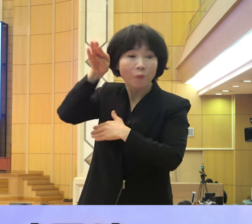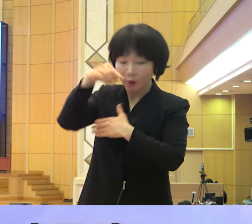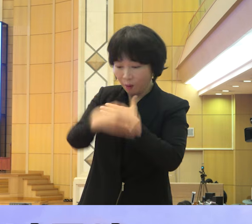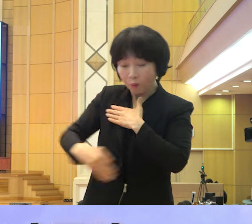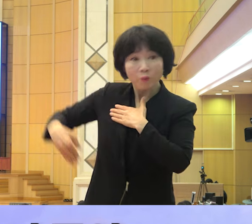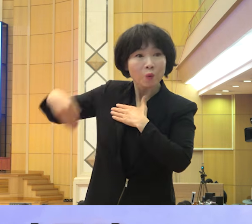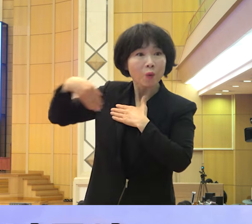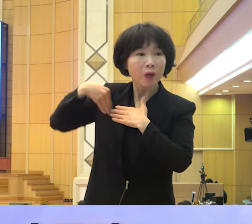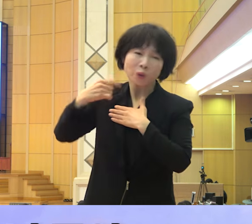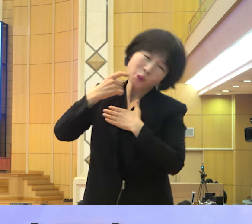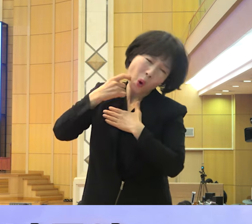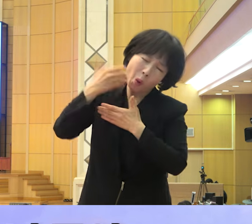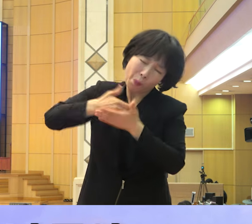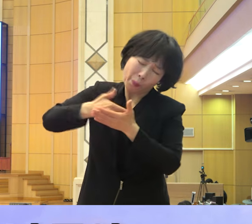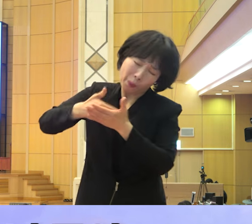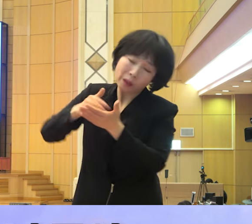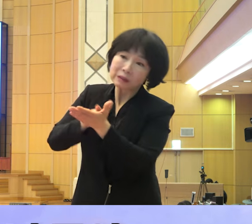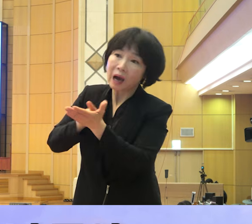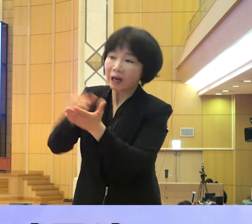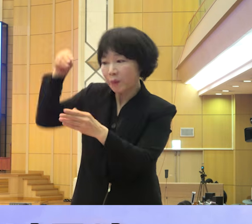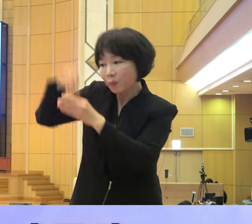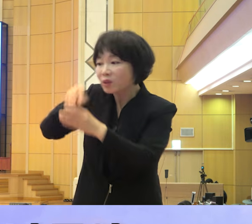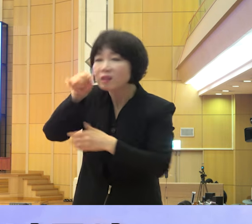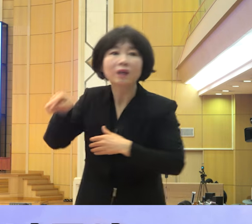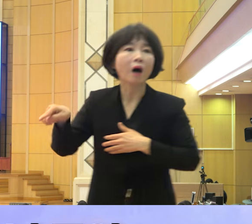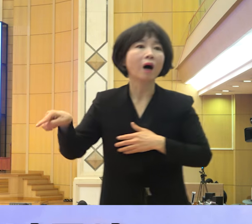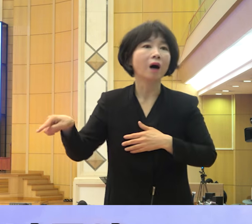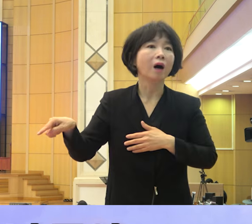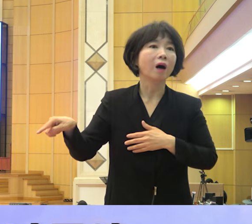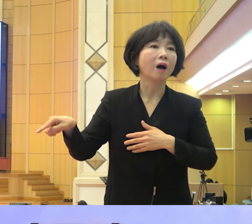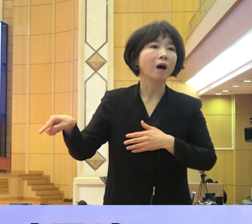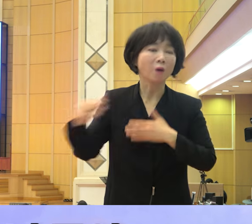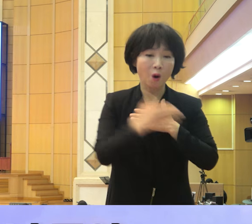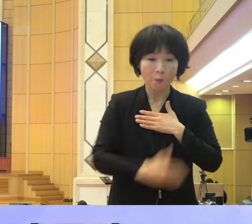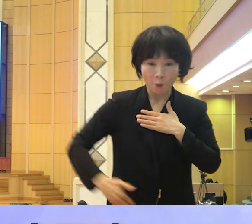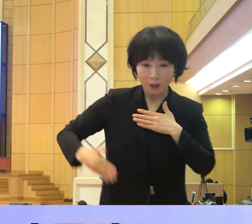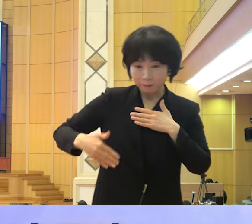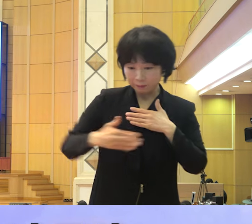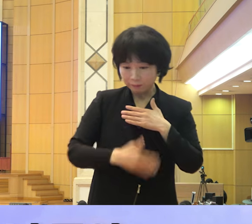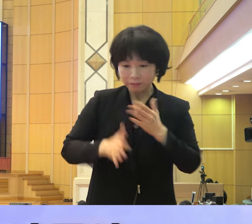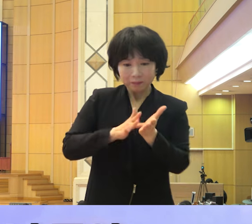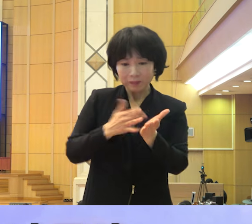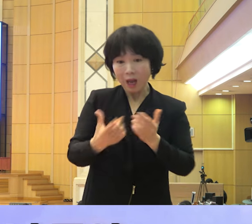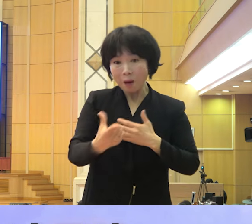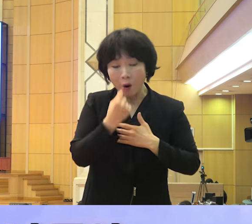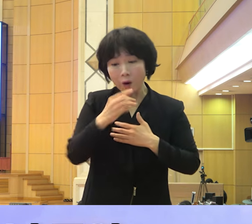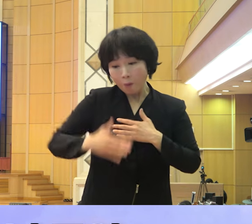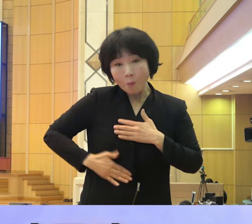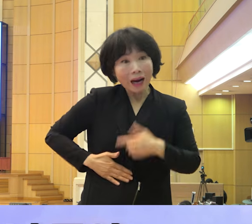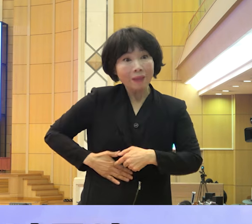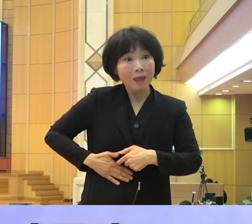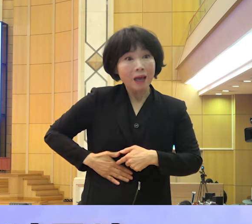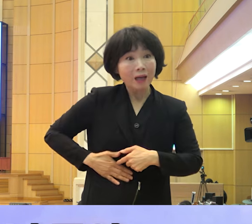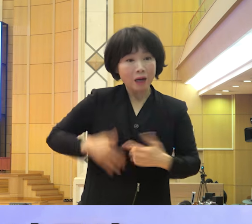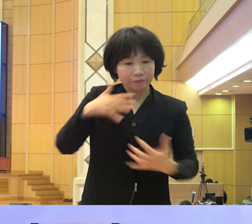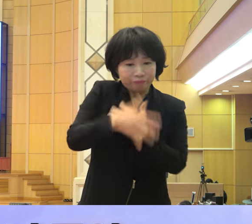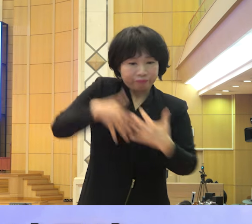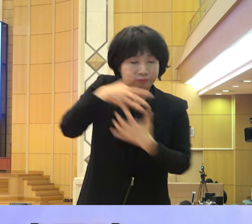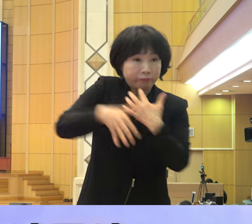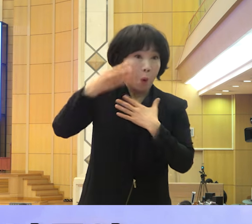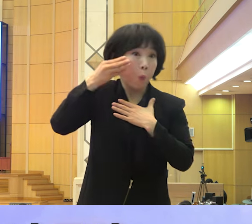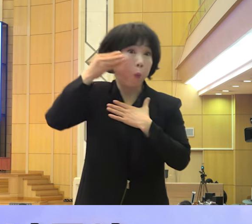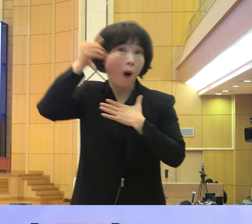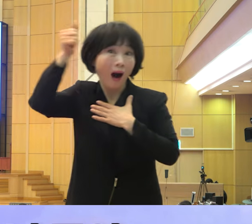이 해독 자원이 간 기능을 강화시키고 활성화해서